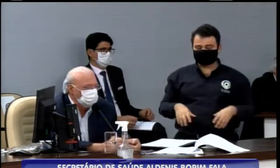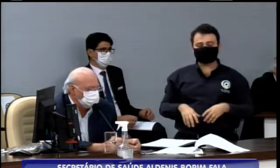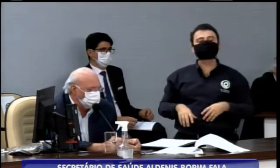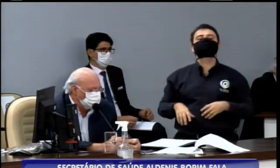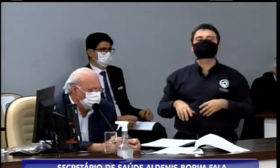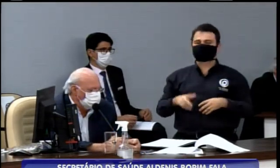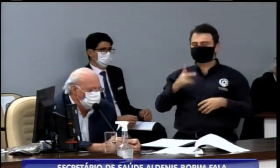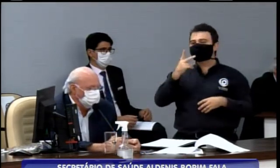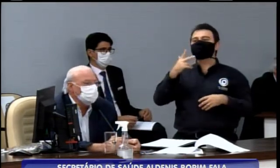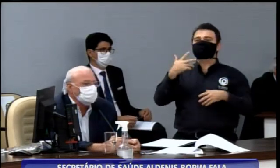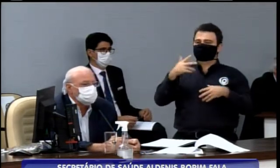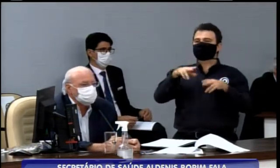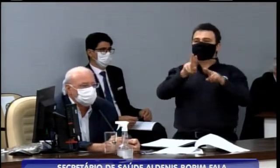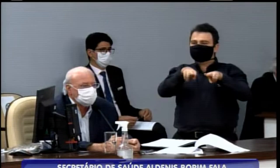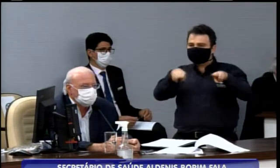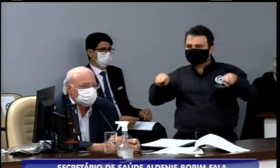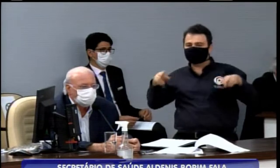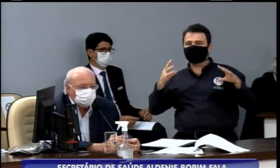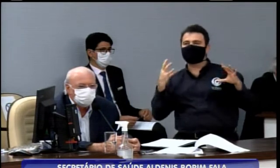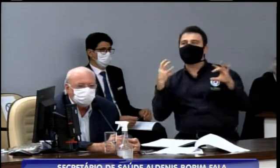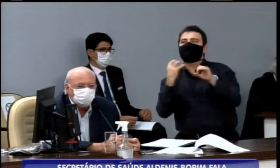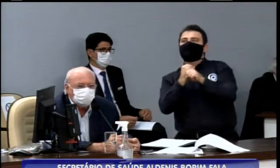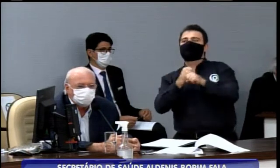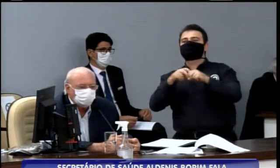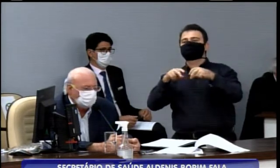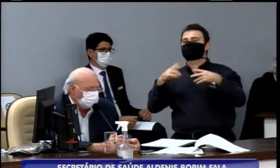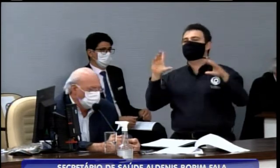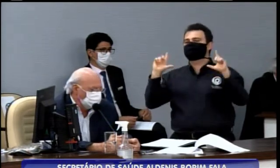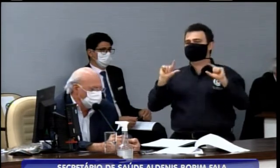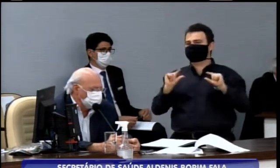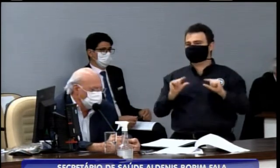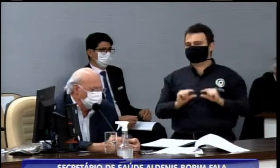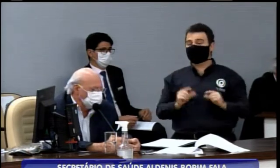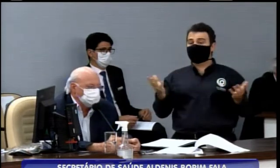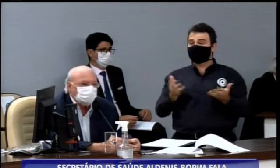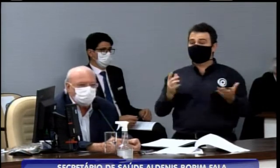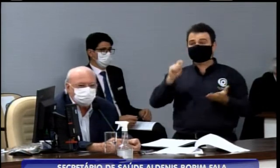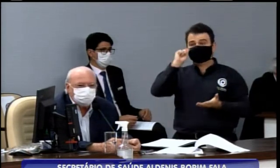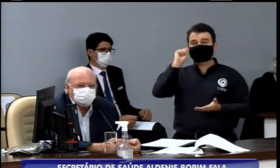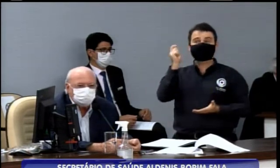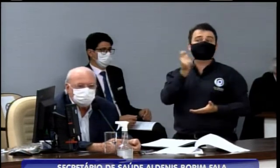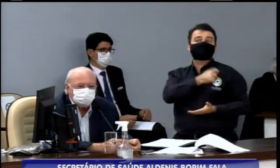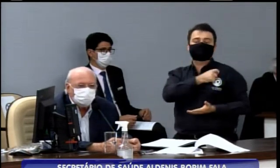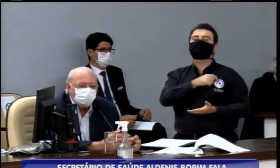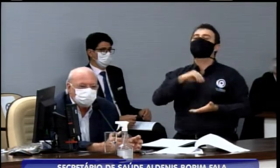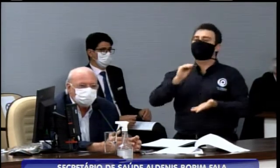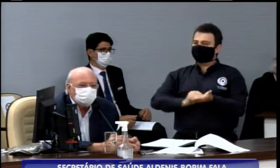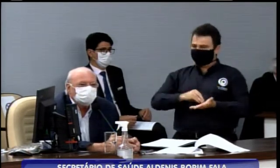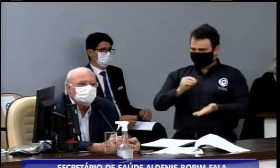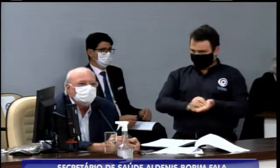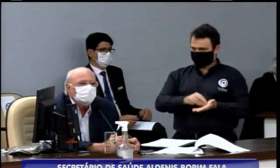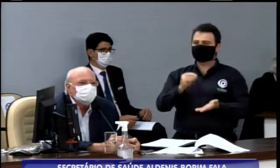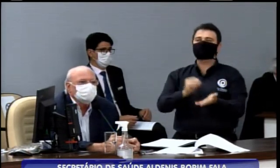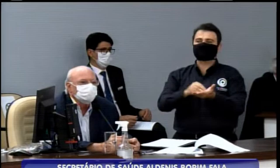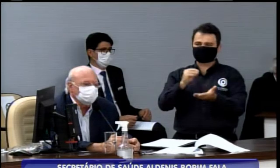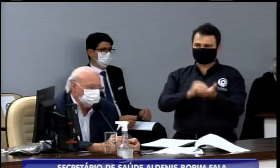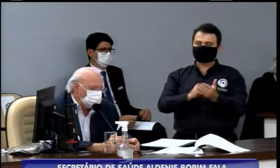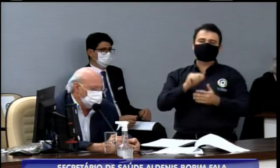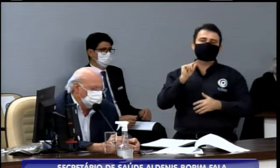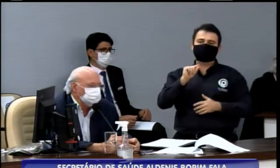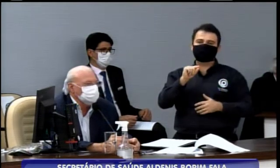perdendo leito, e hoje, em São José do Rio Preto, nós temos um déficit